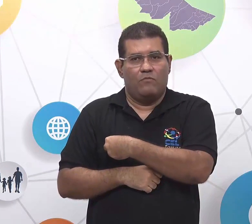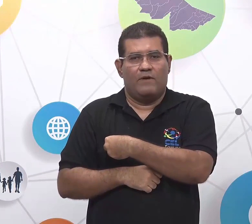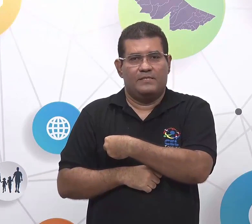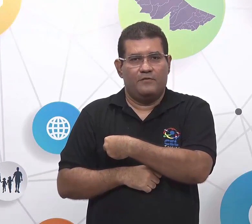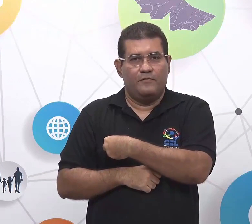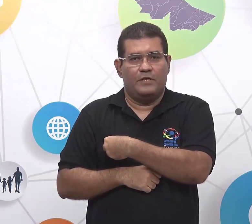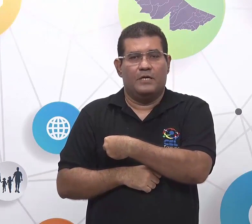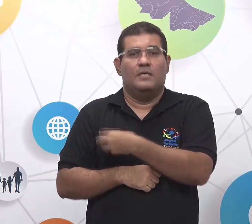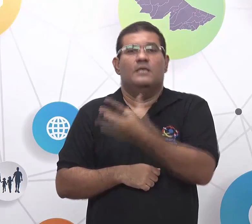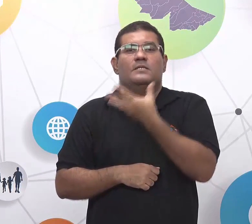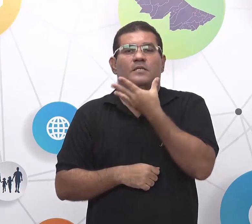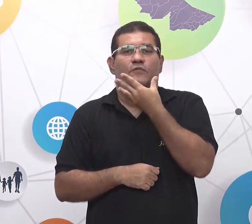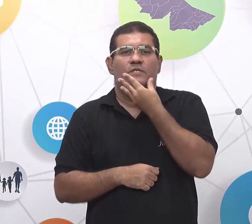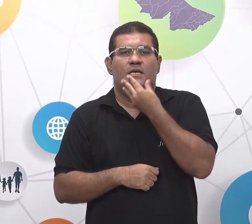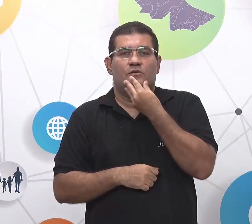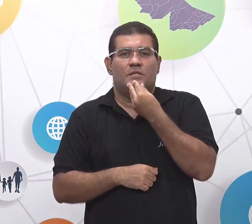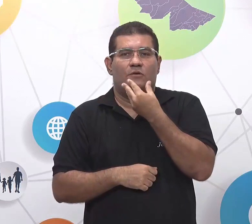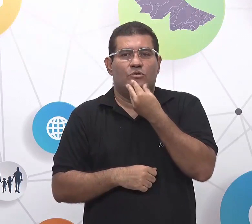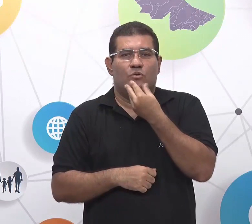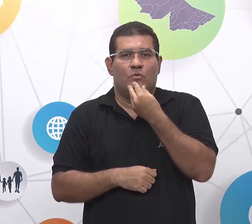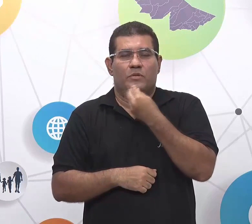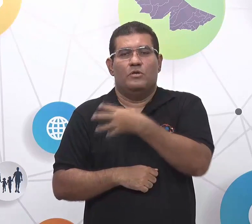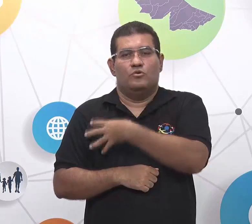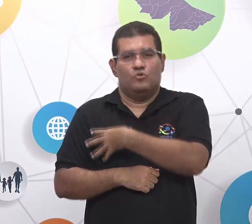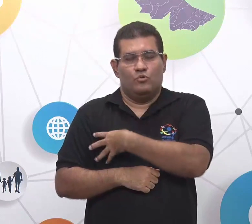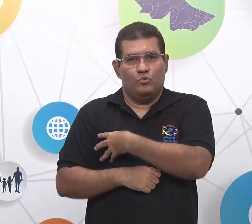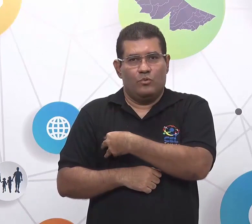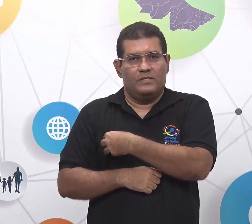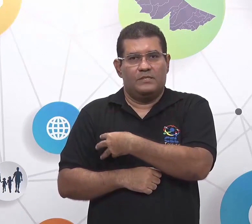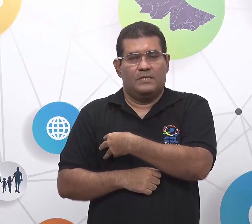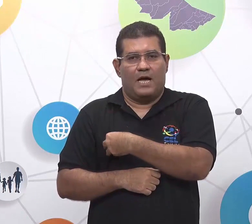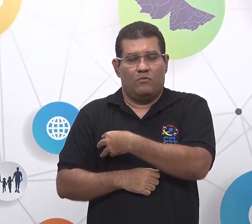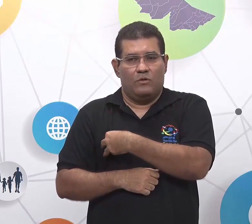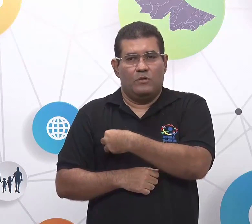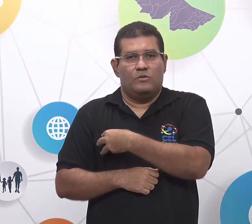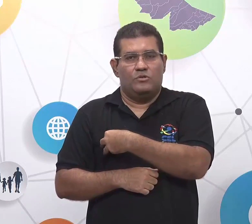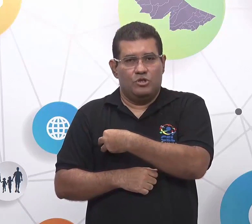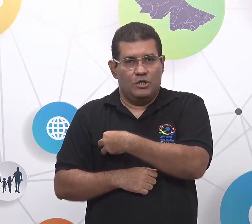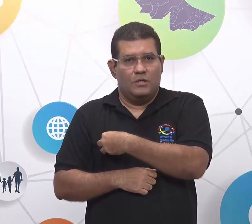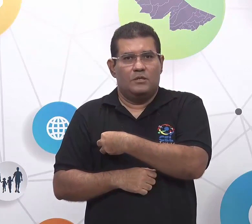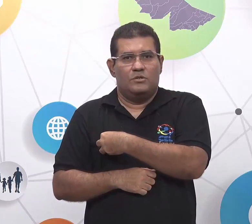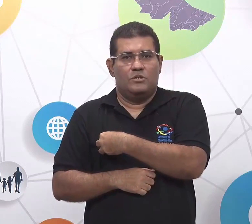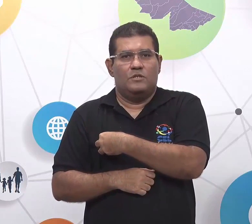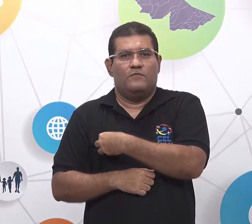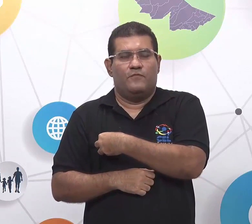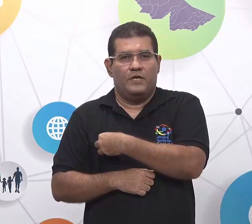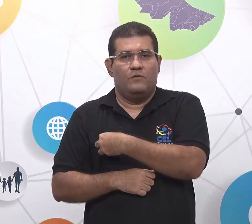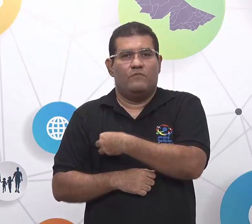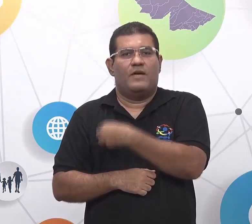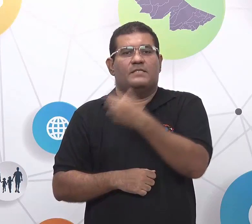vai ser filha se eu fizer o sinal de homem junto com esse sinal de de filho